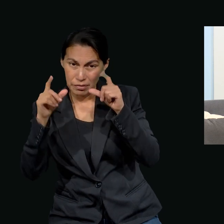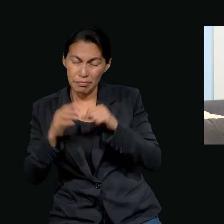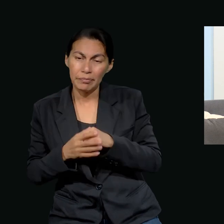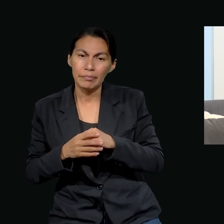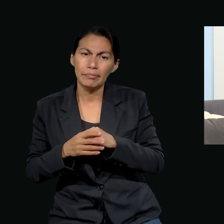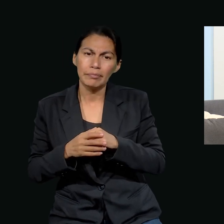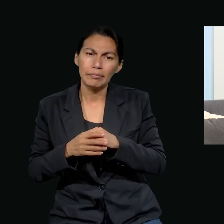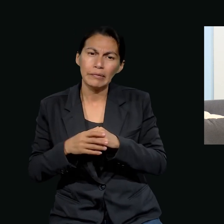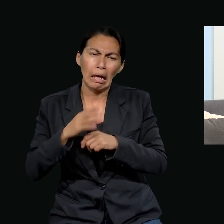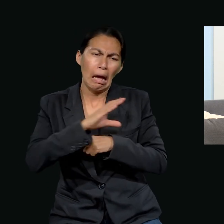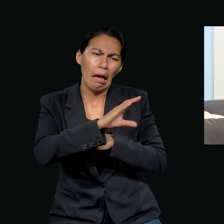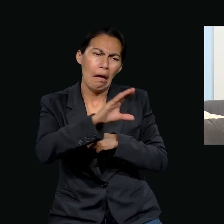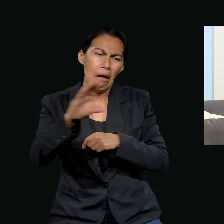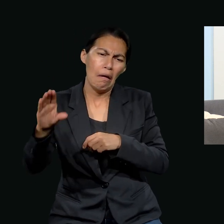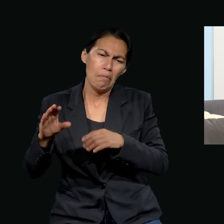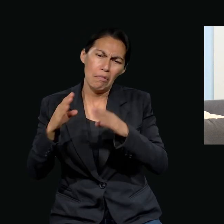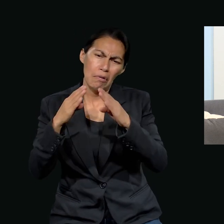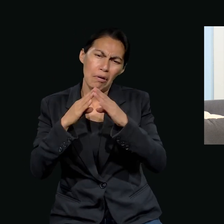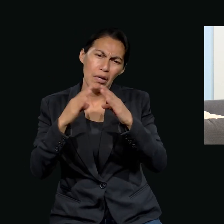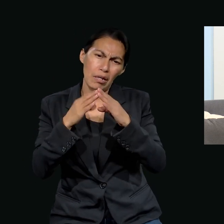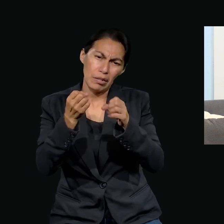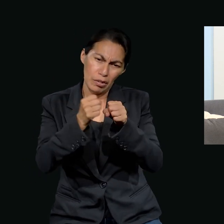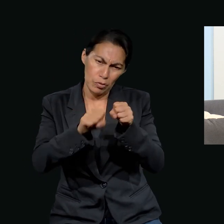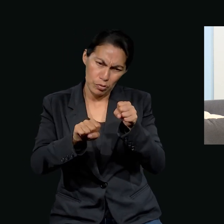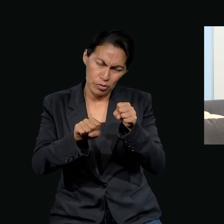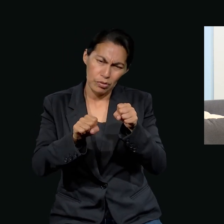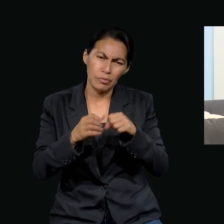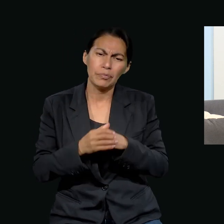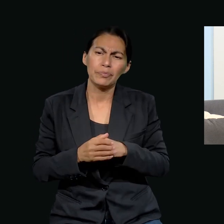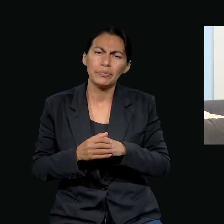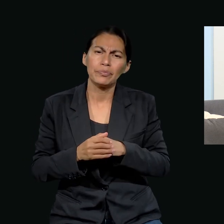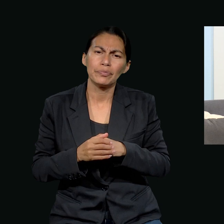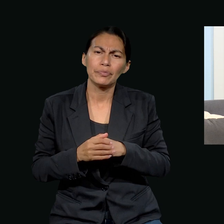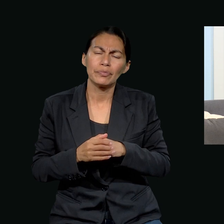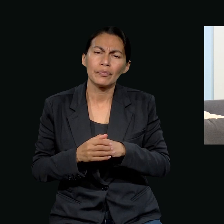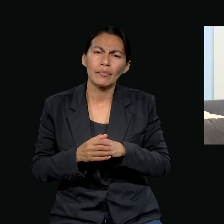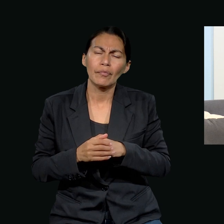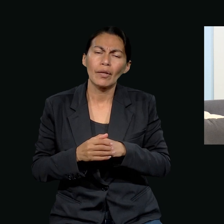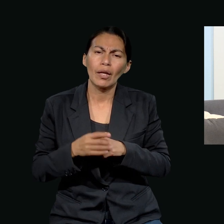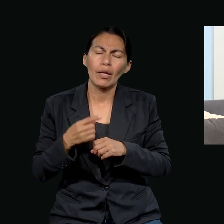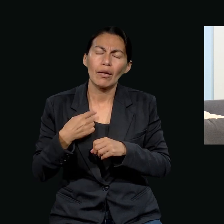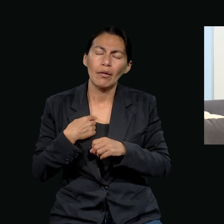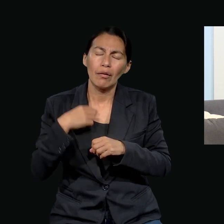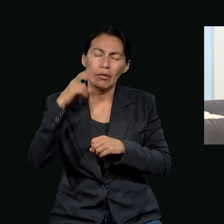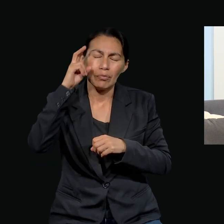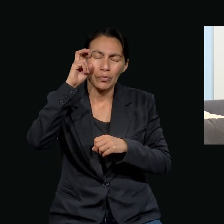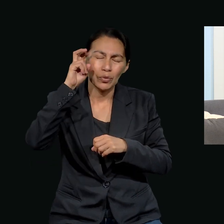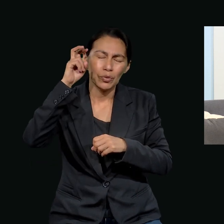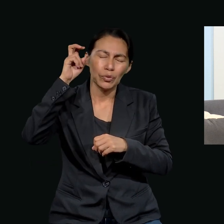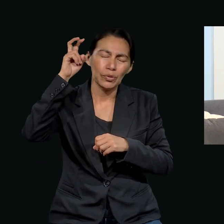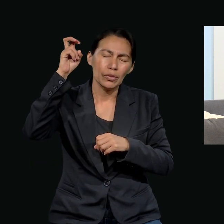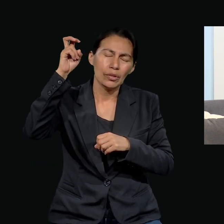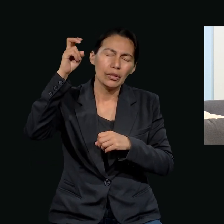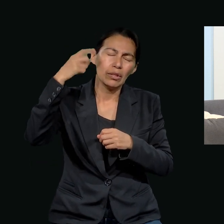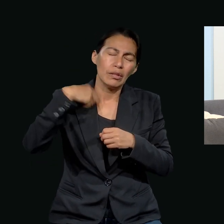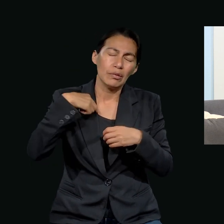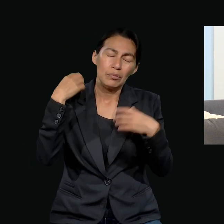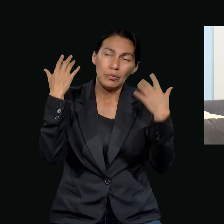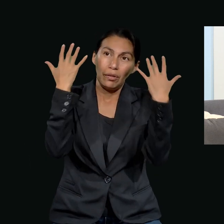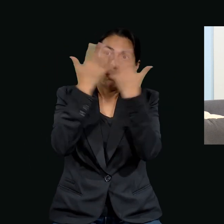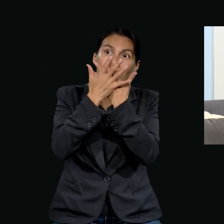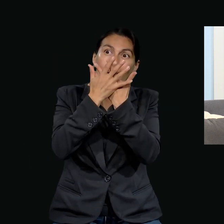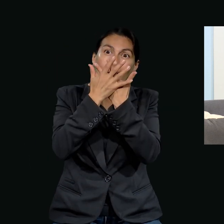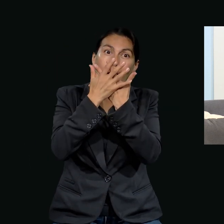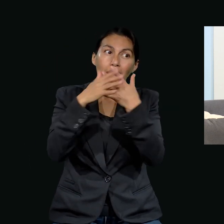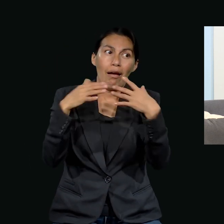en el campo y yo tuve un sueño que me impactó y ese sueño se lo conté